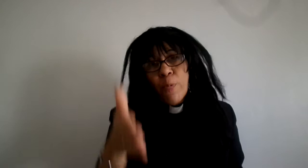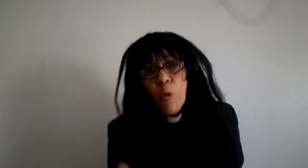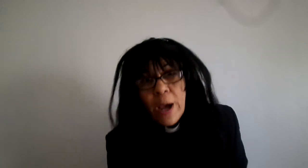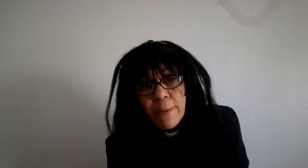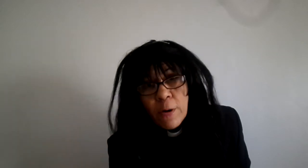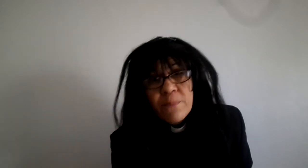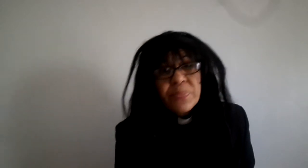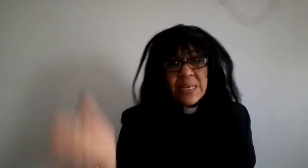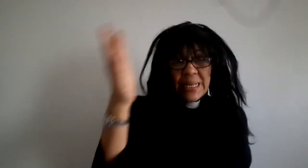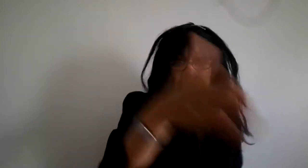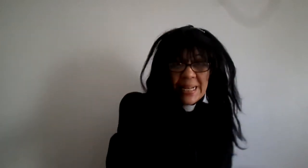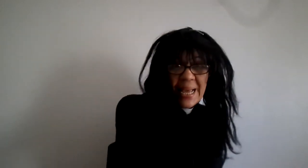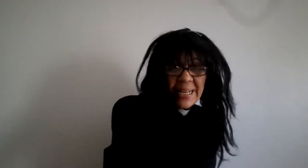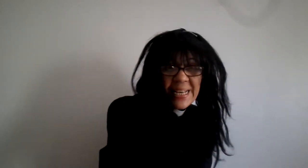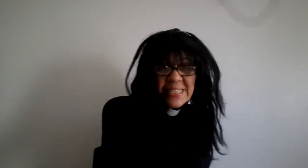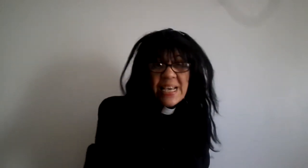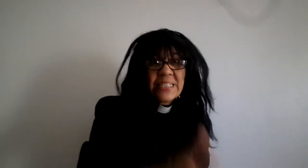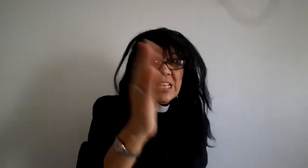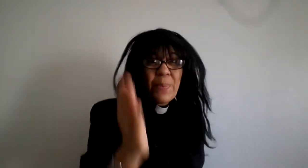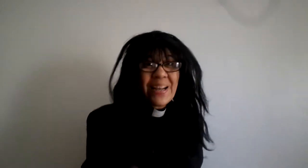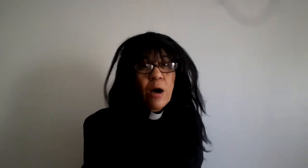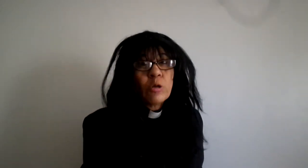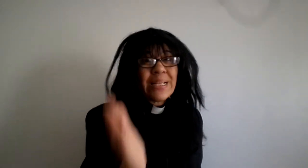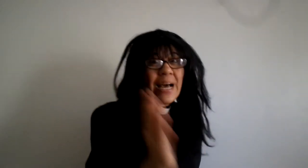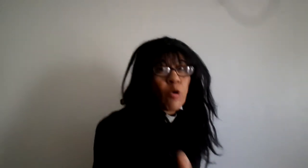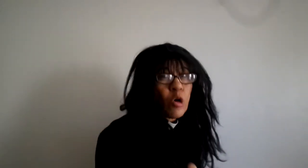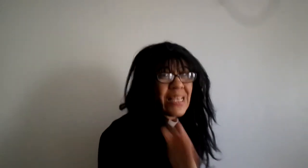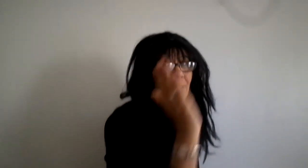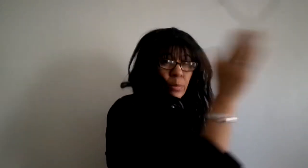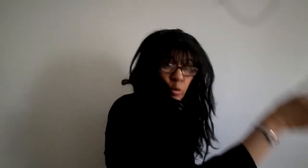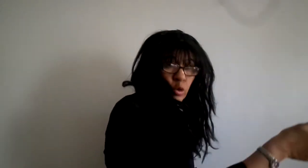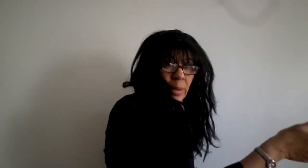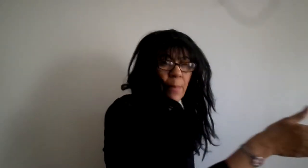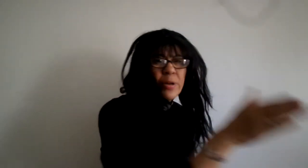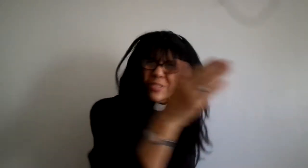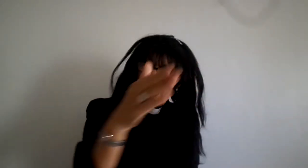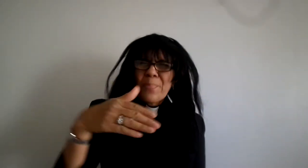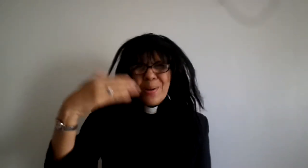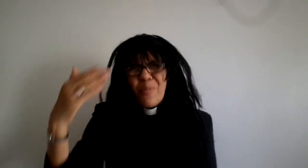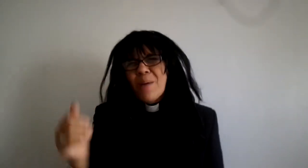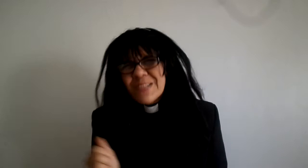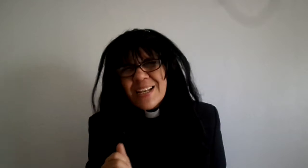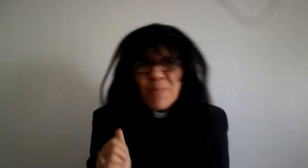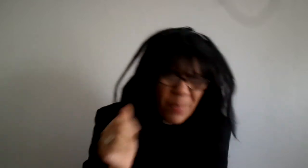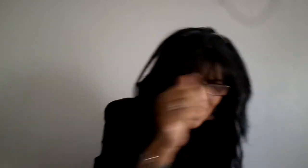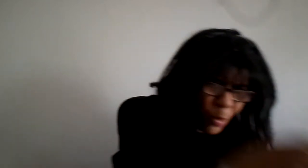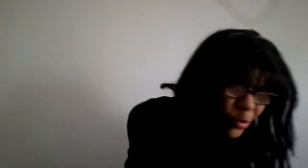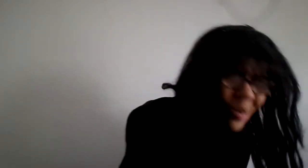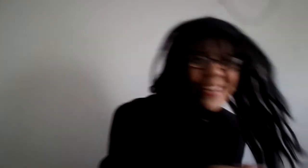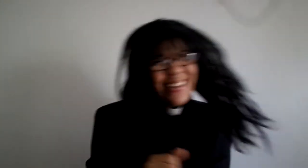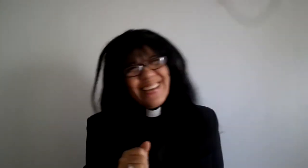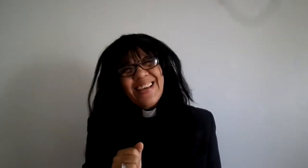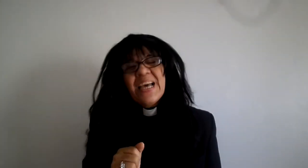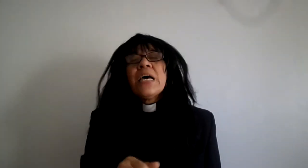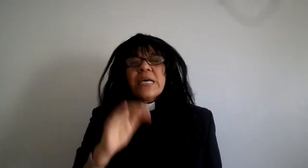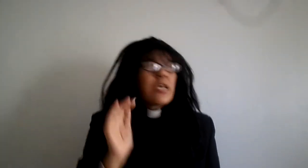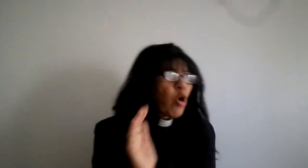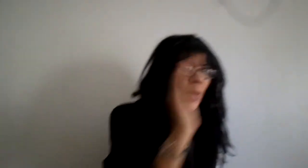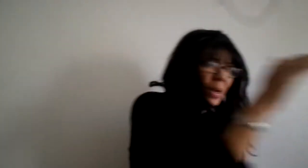pueblo en la iglesia separado de las cosas del mundo, ¿verdad? Pero siempre el pueblo se le va para el mundo. Y coge para el